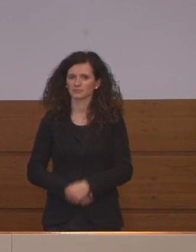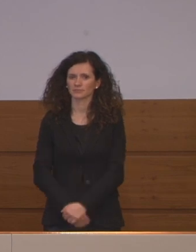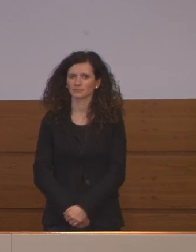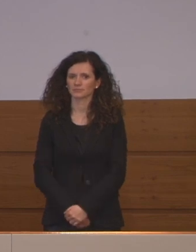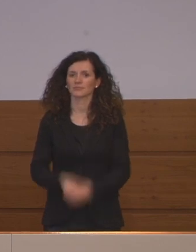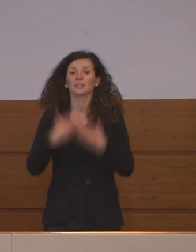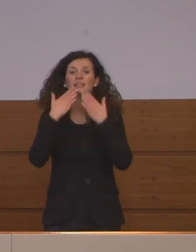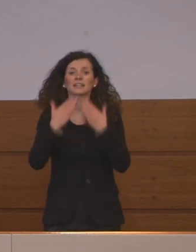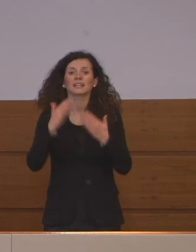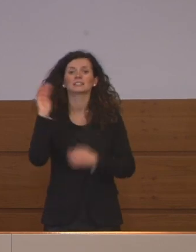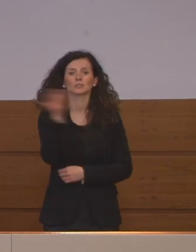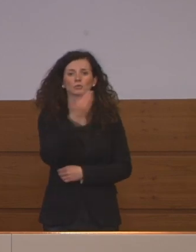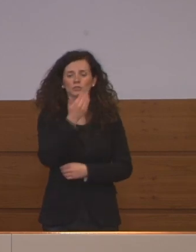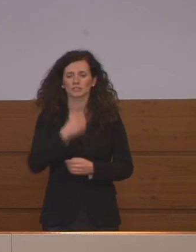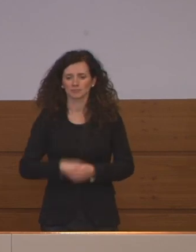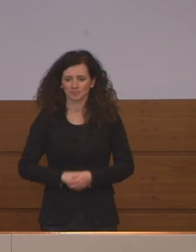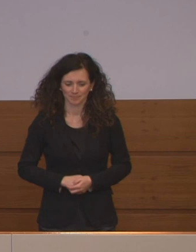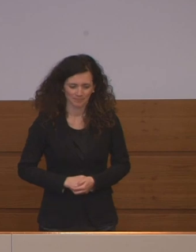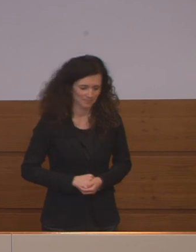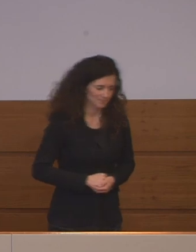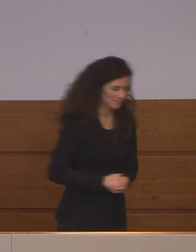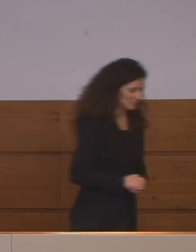grazie a tutti